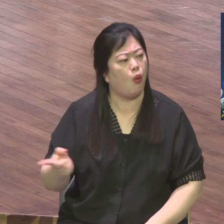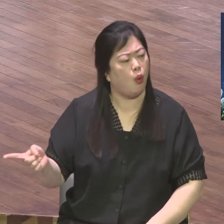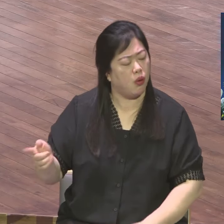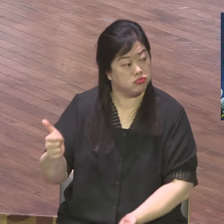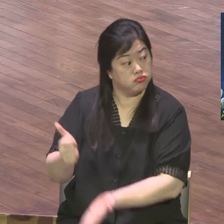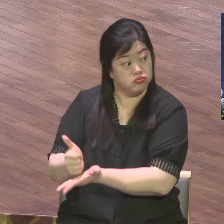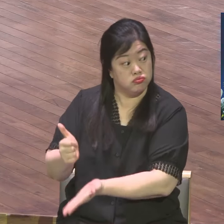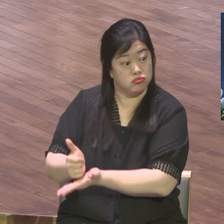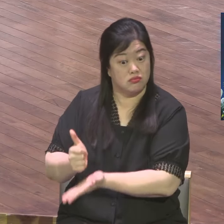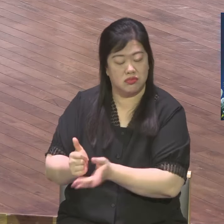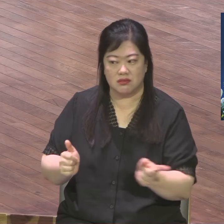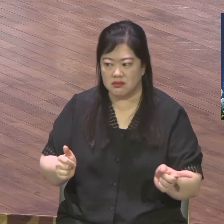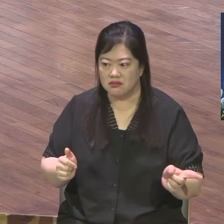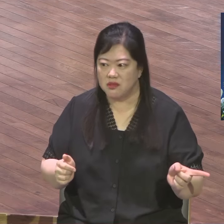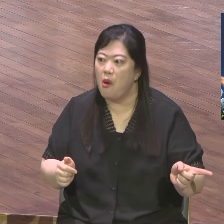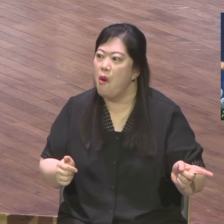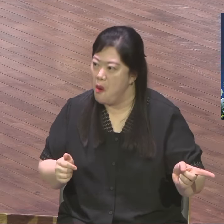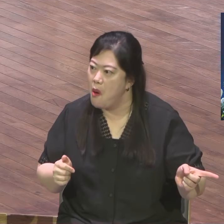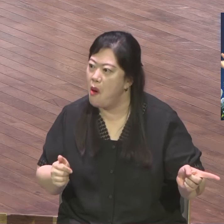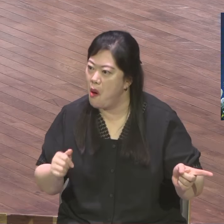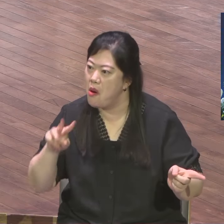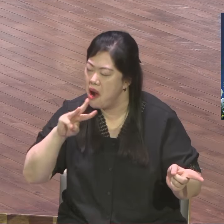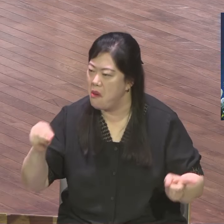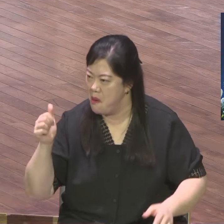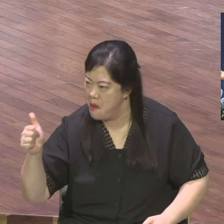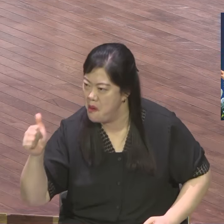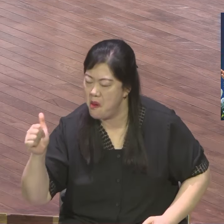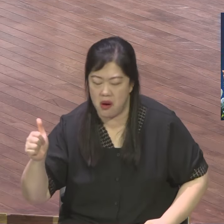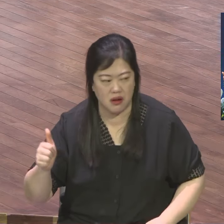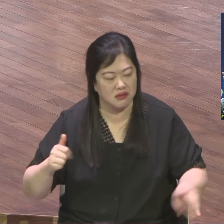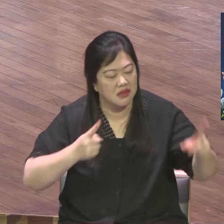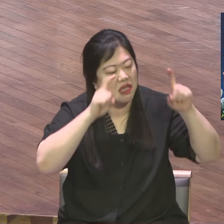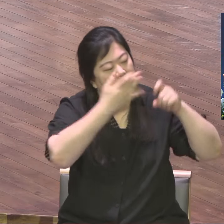놀래더라고. 어 그러냐고. 뭐 사진 찍어주라. 다 사오라.